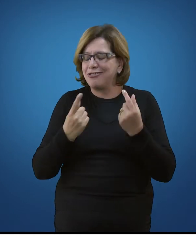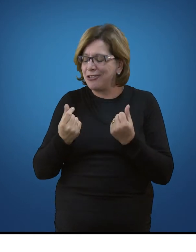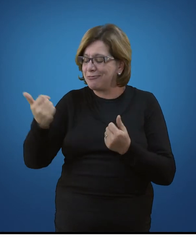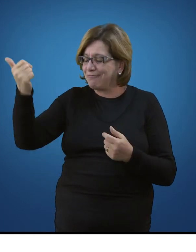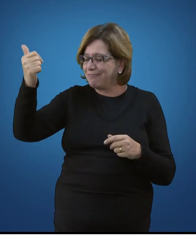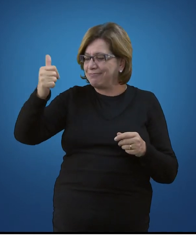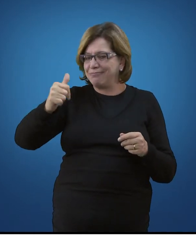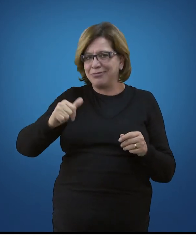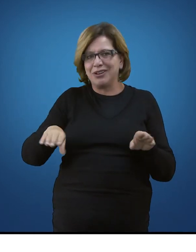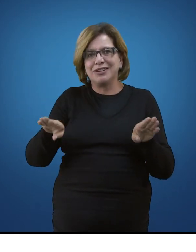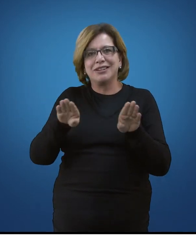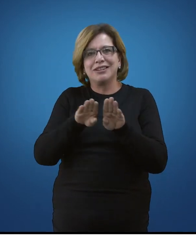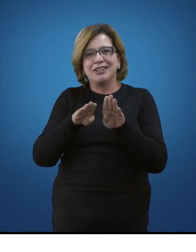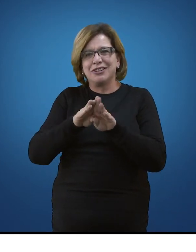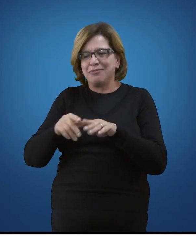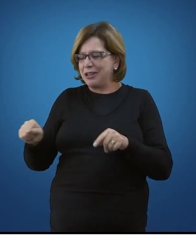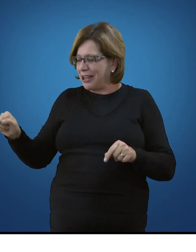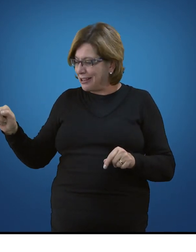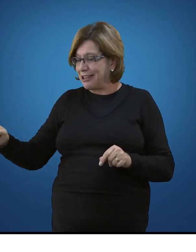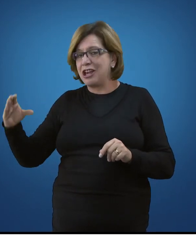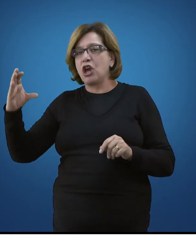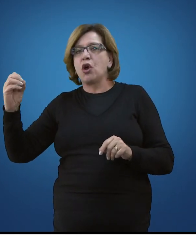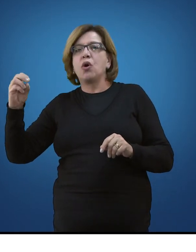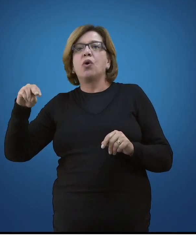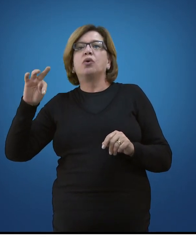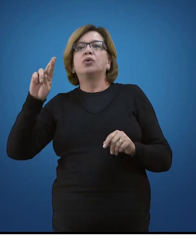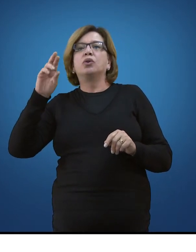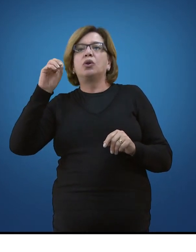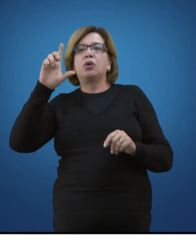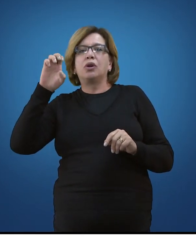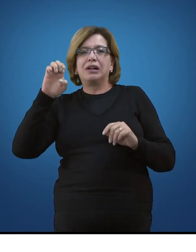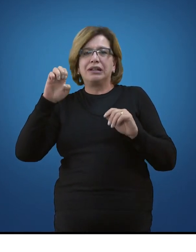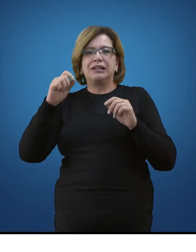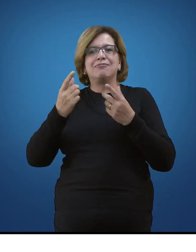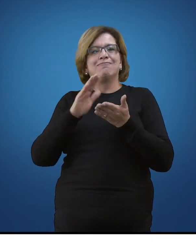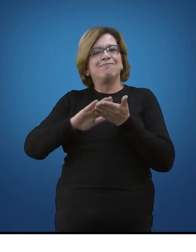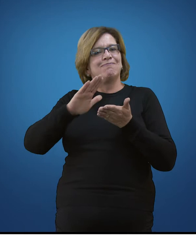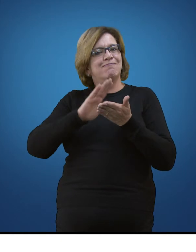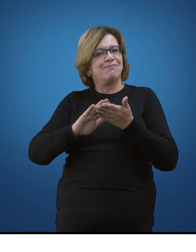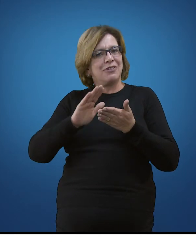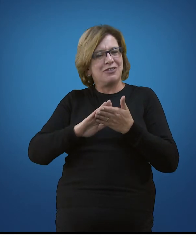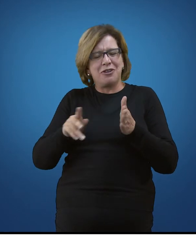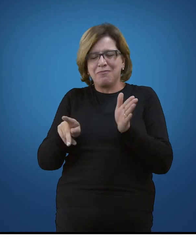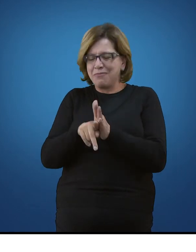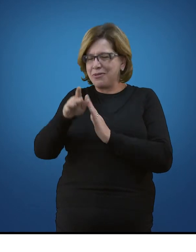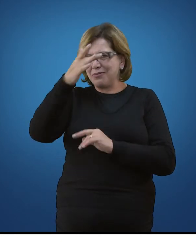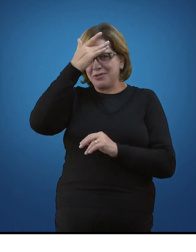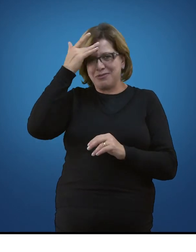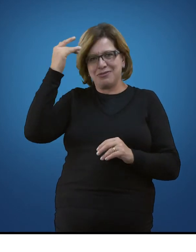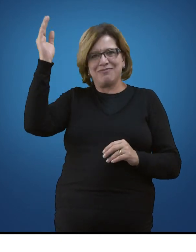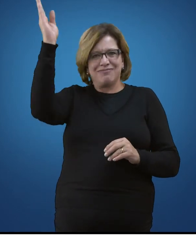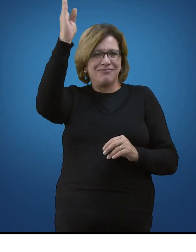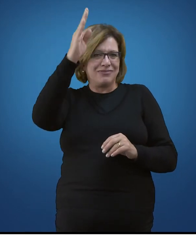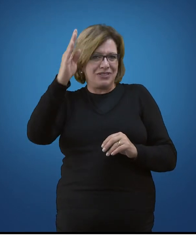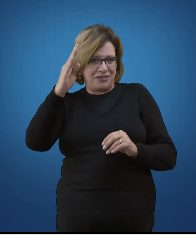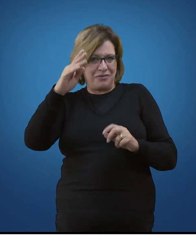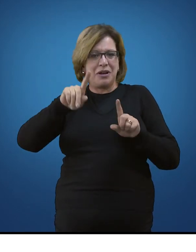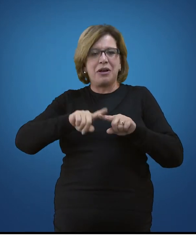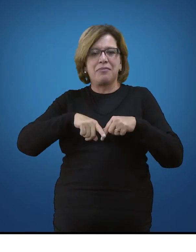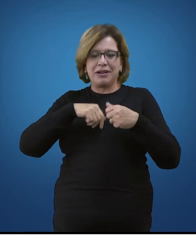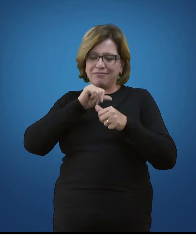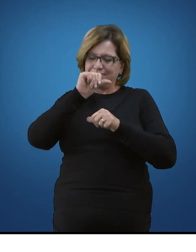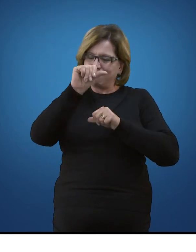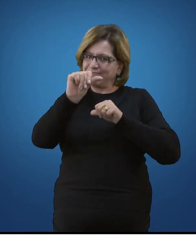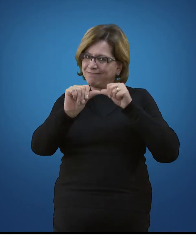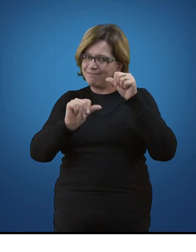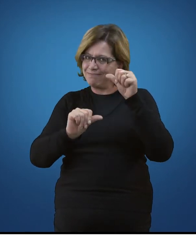muito menos controlar os nossos gastos. Isso está na nossa essência. Nós temos que mudar isso. Então,